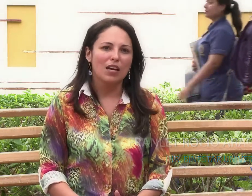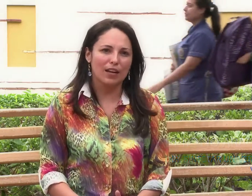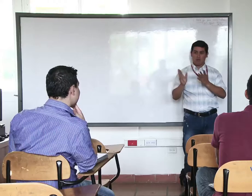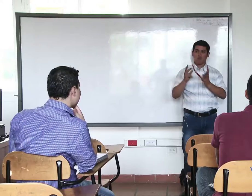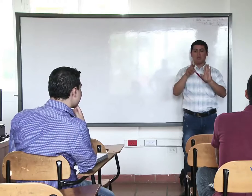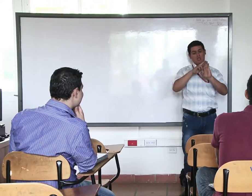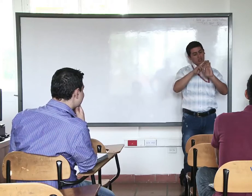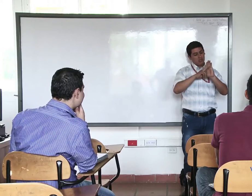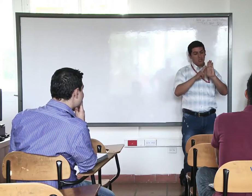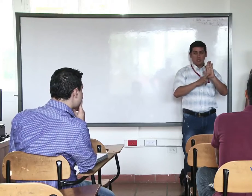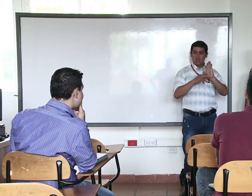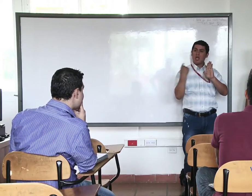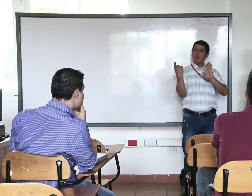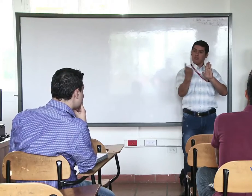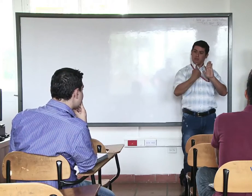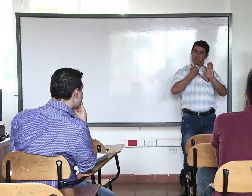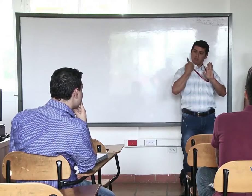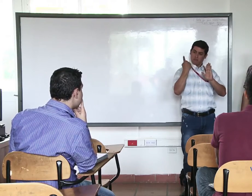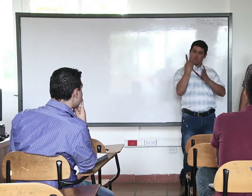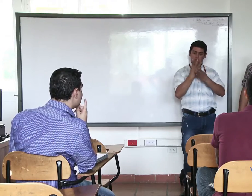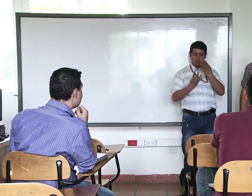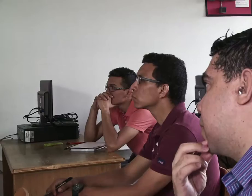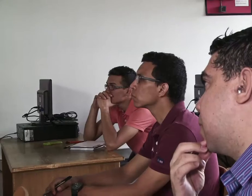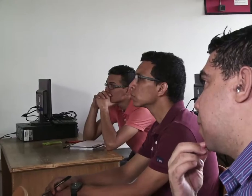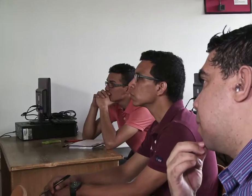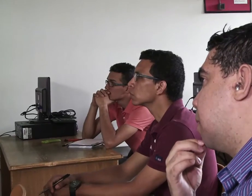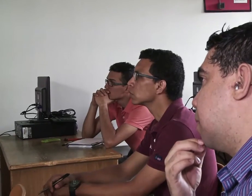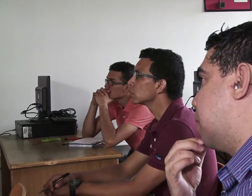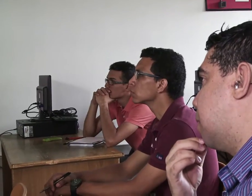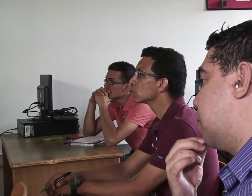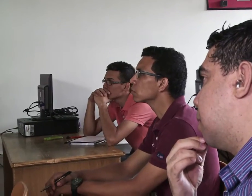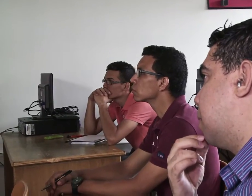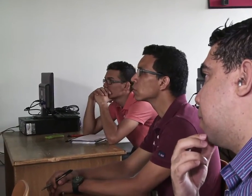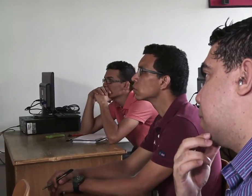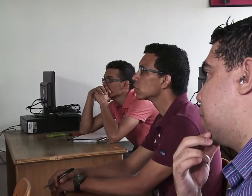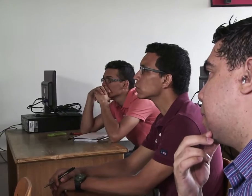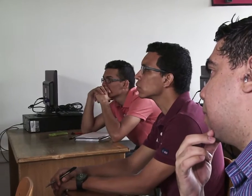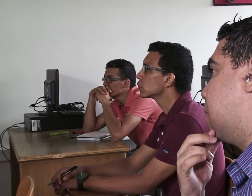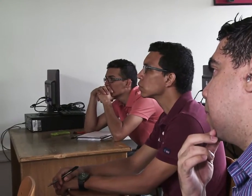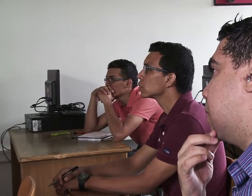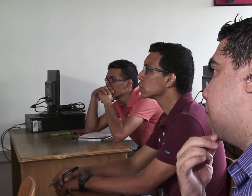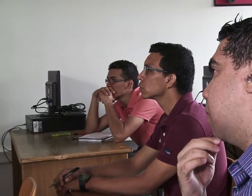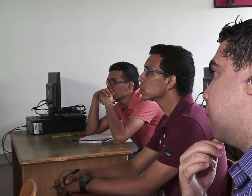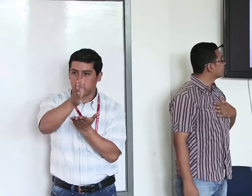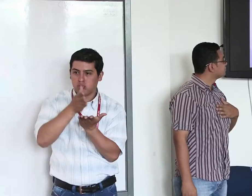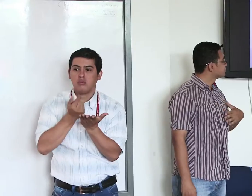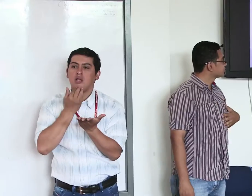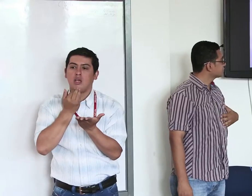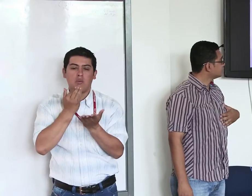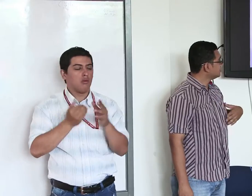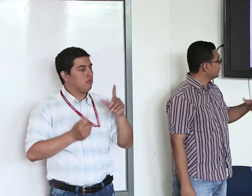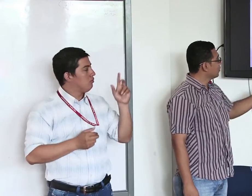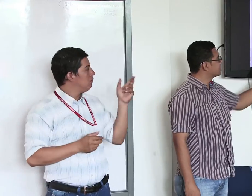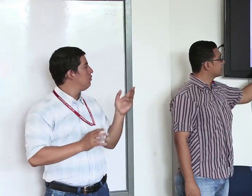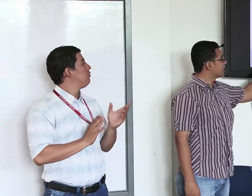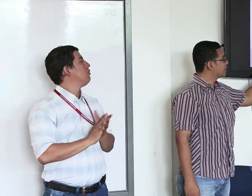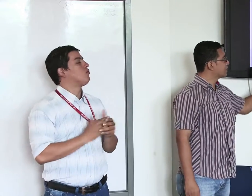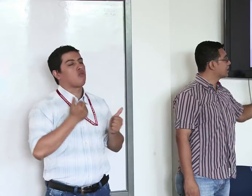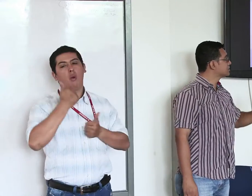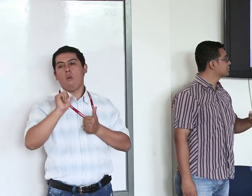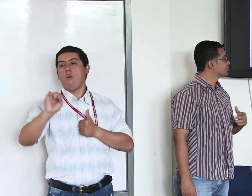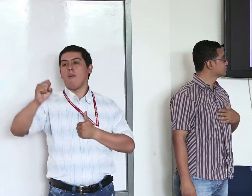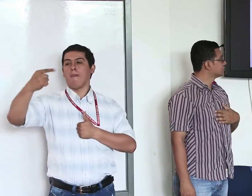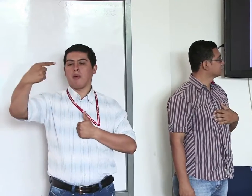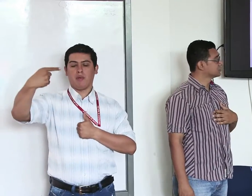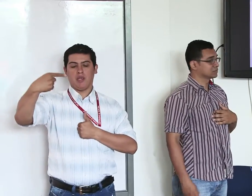sus recursos el intérprete. Este intérprete lo que hace es enlazar con esta cultura que es oyente